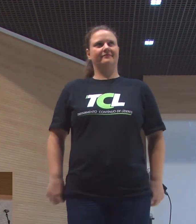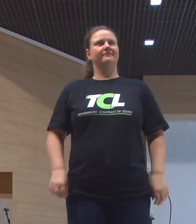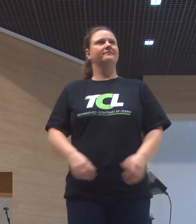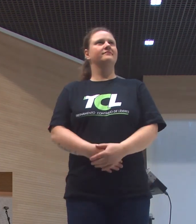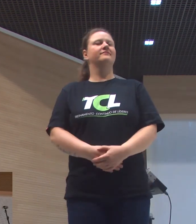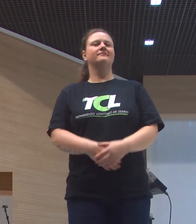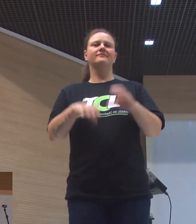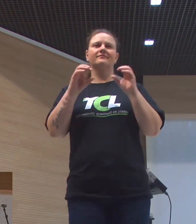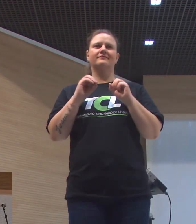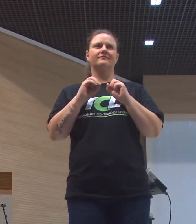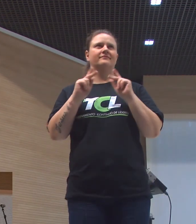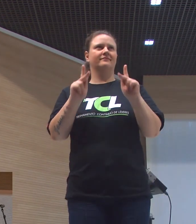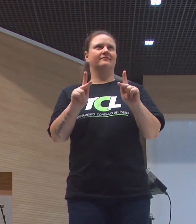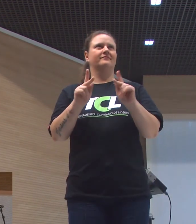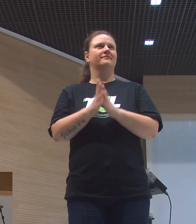Ok.